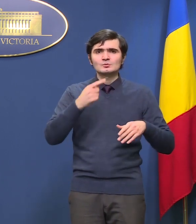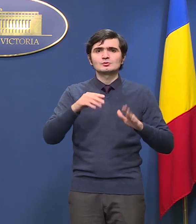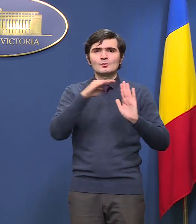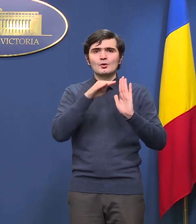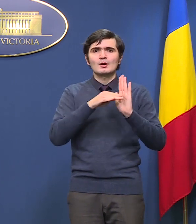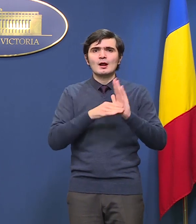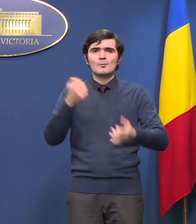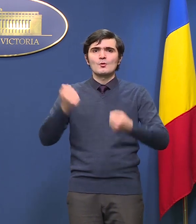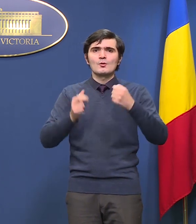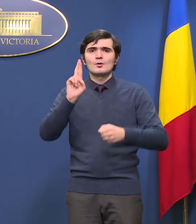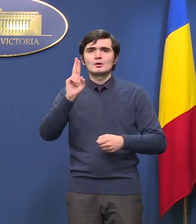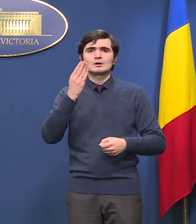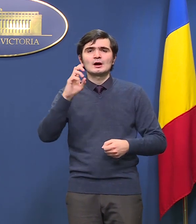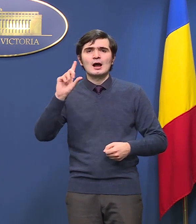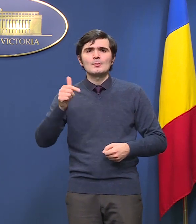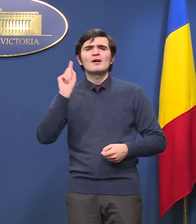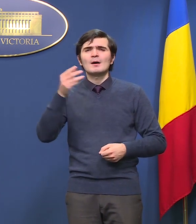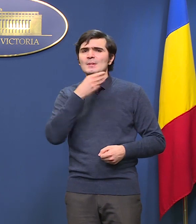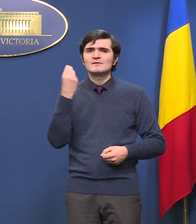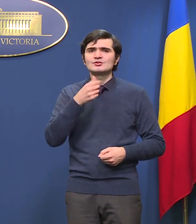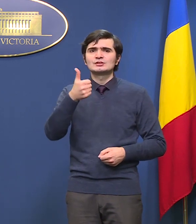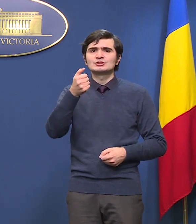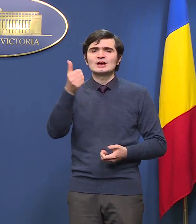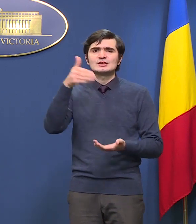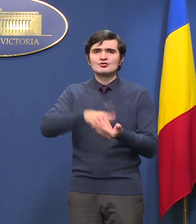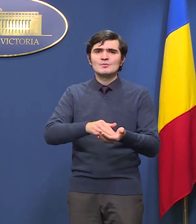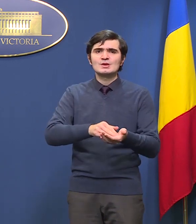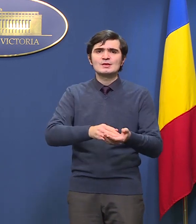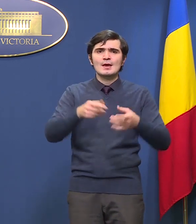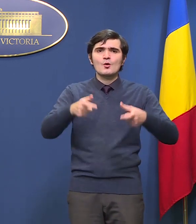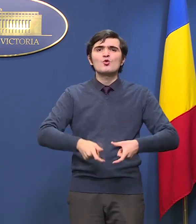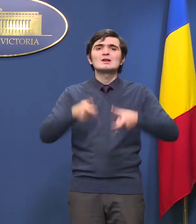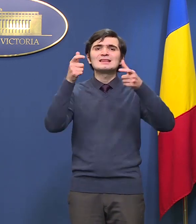va beneficia de 60.000 de unități, ceea ce înseamnă un